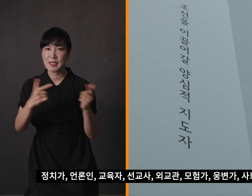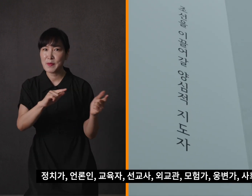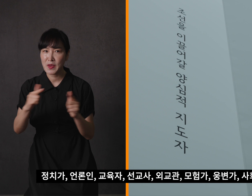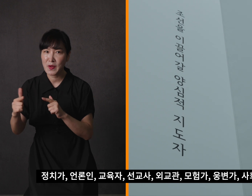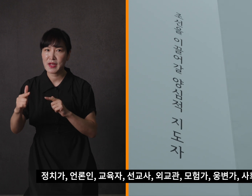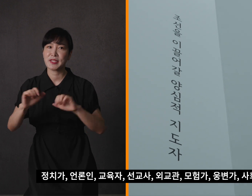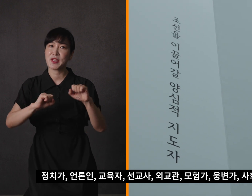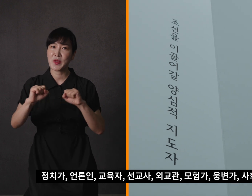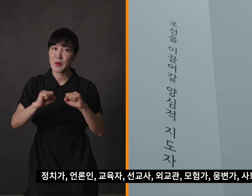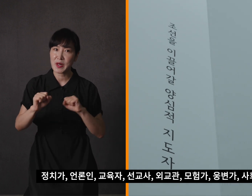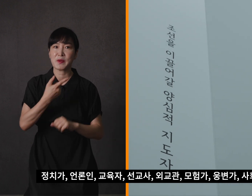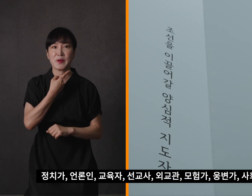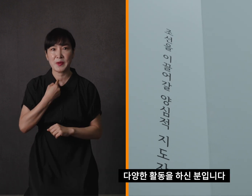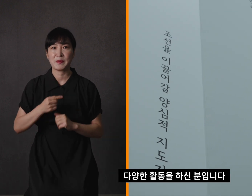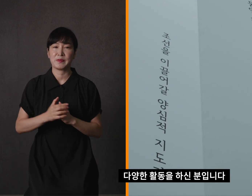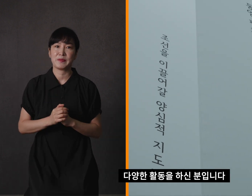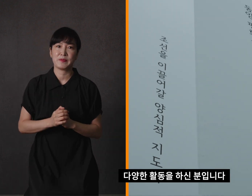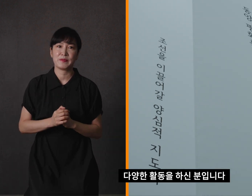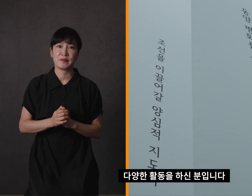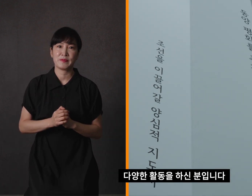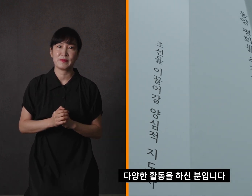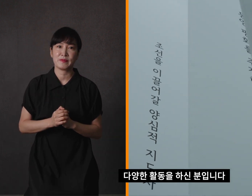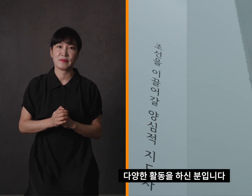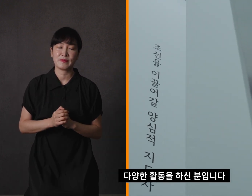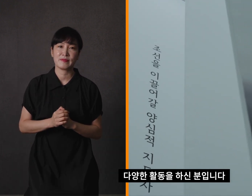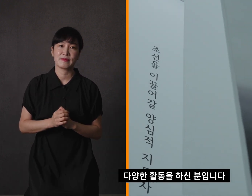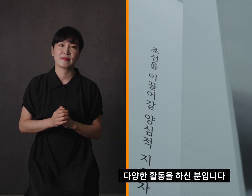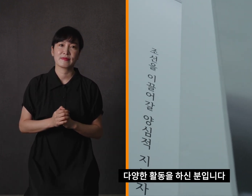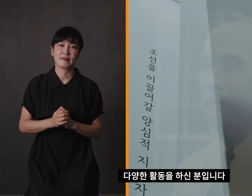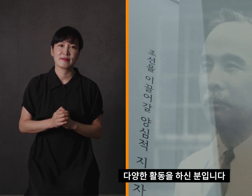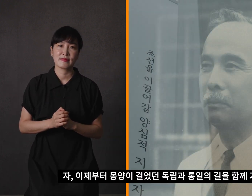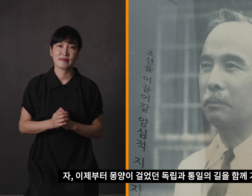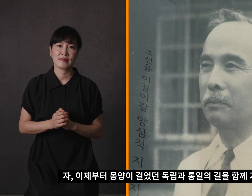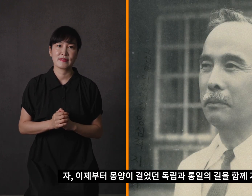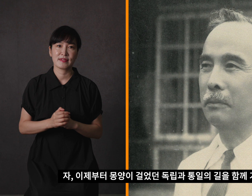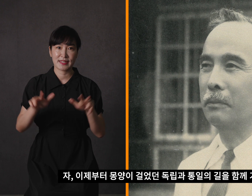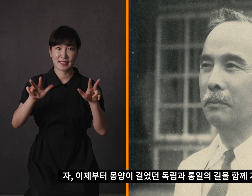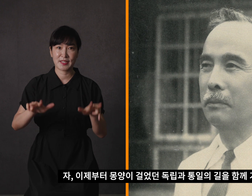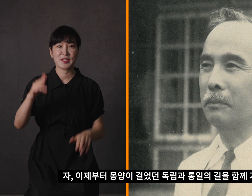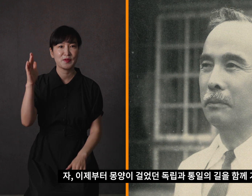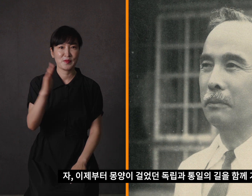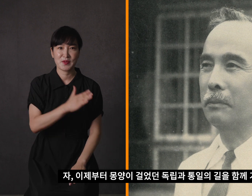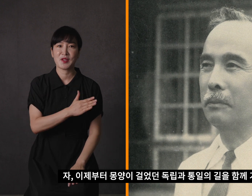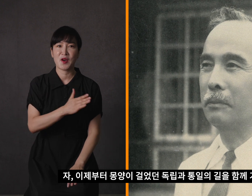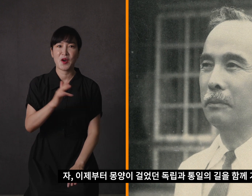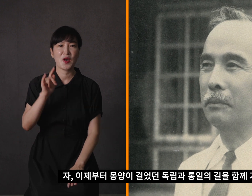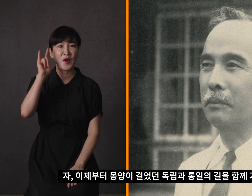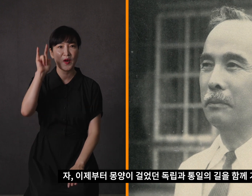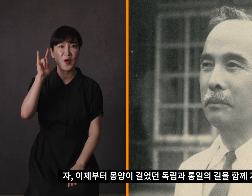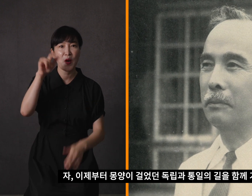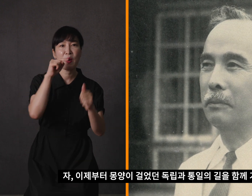웅변가, 사회민주주의자 등 다양한 활동을 하신 분입니다. 자, 이제부터